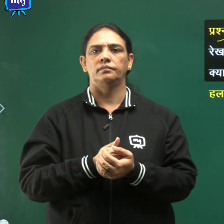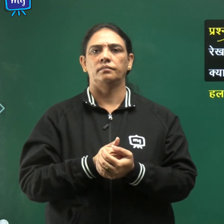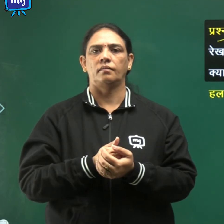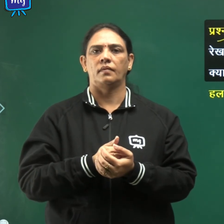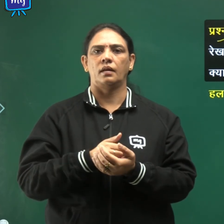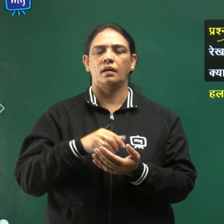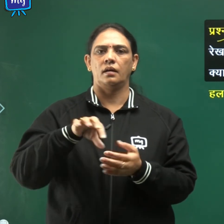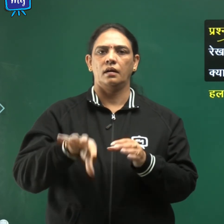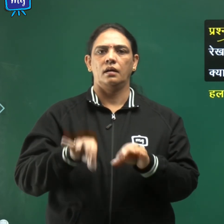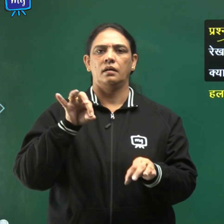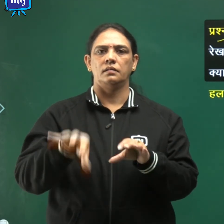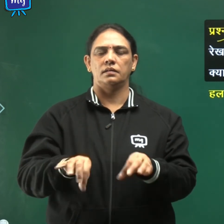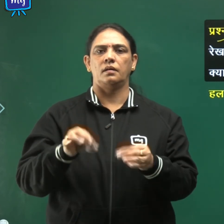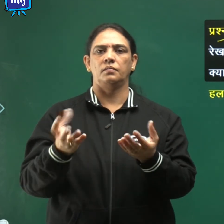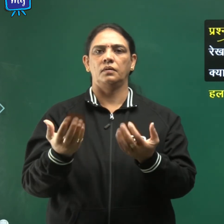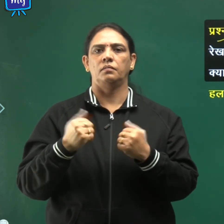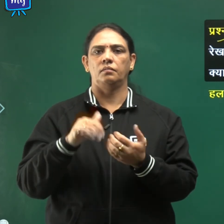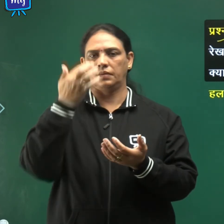उभयनिष्ठ बिंदु को